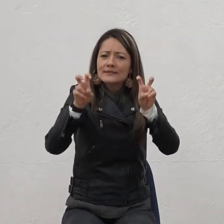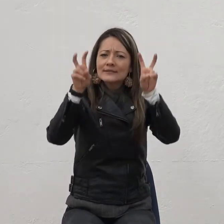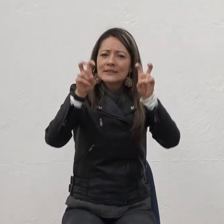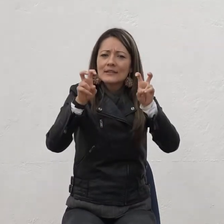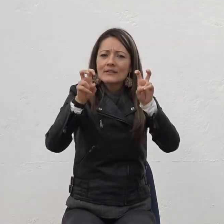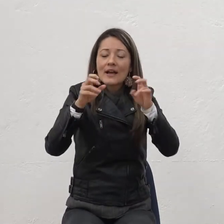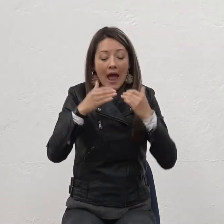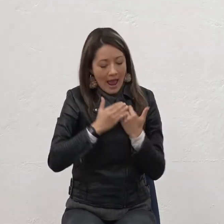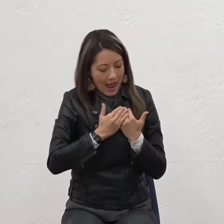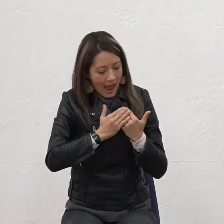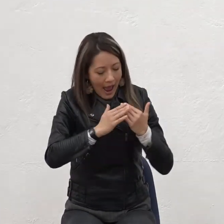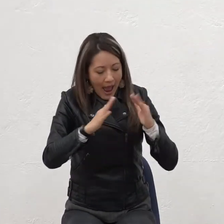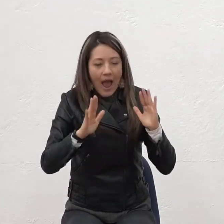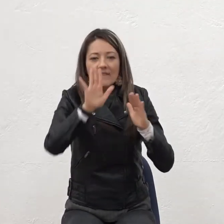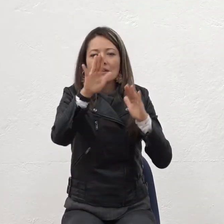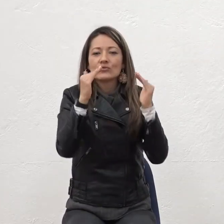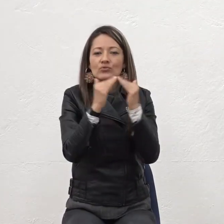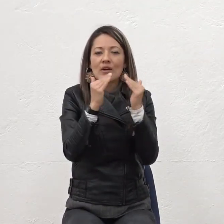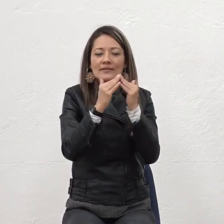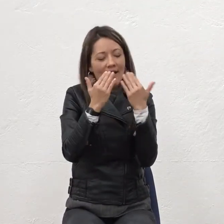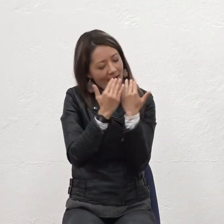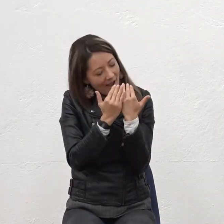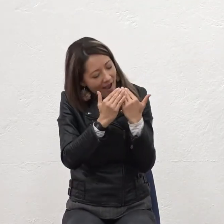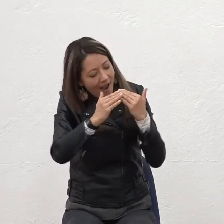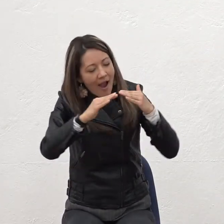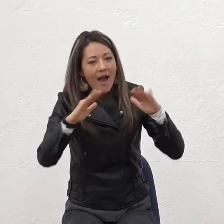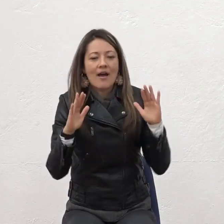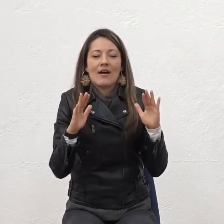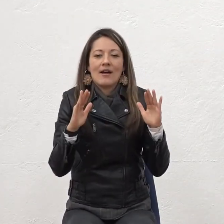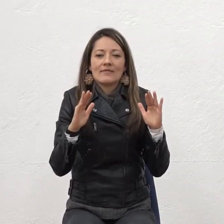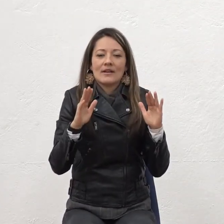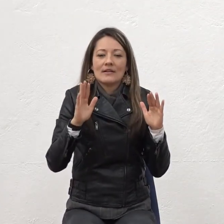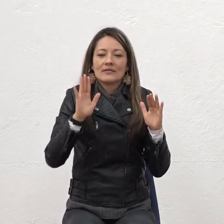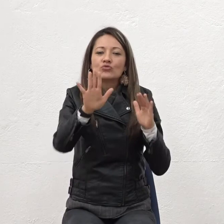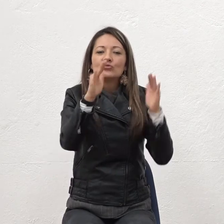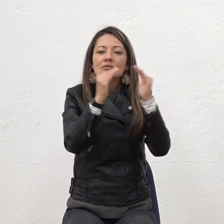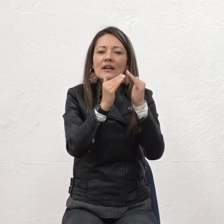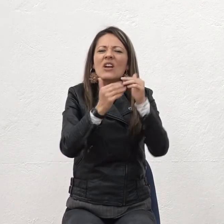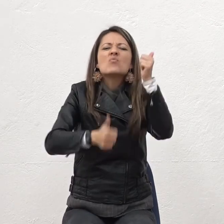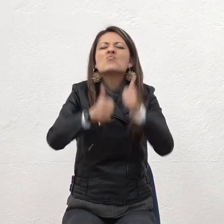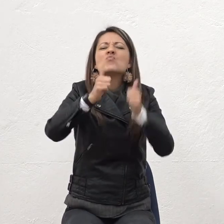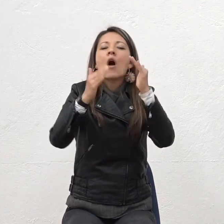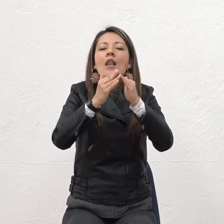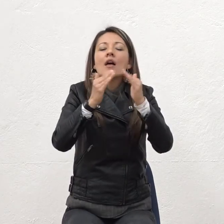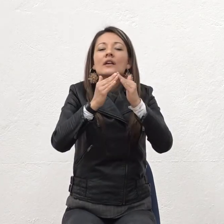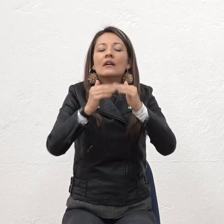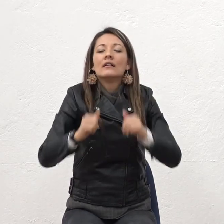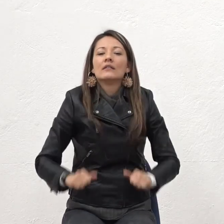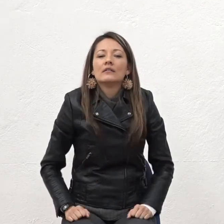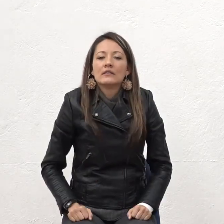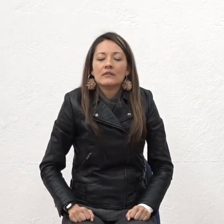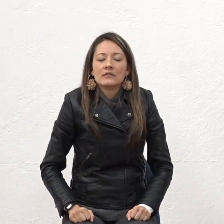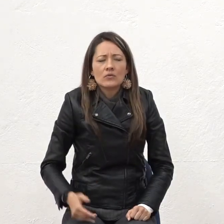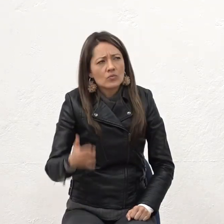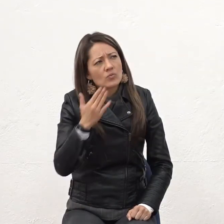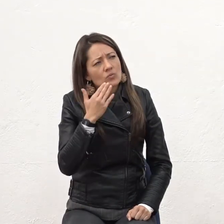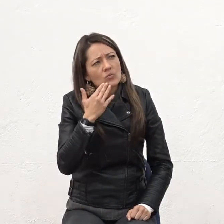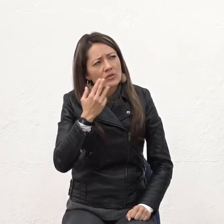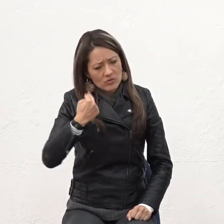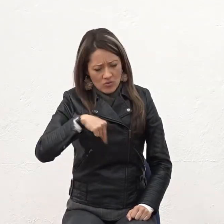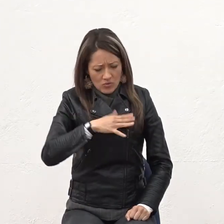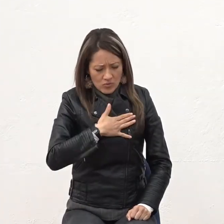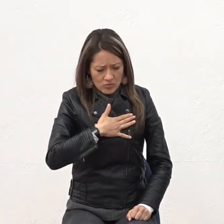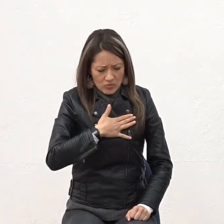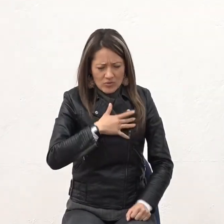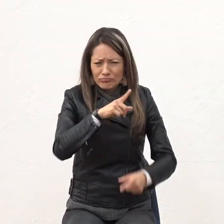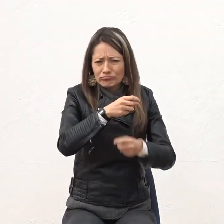mensaje es abra su casa, abra las puertas de su casa. ¿Cuál casa? Cuando nosotros, y